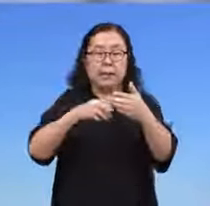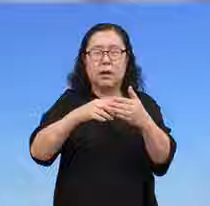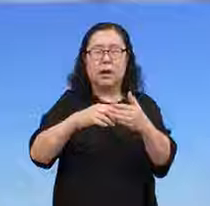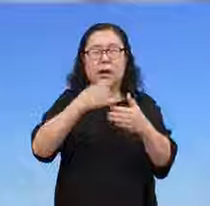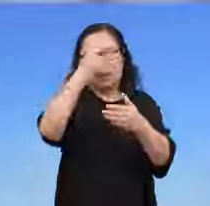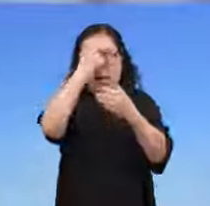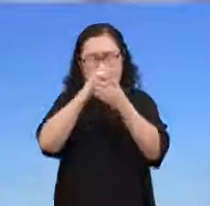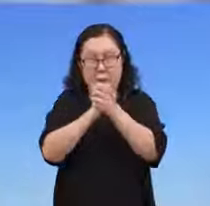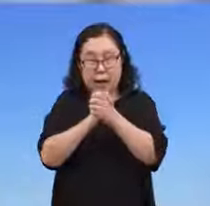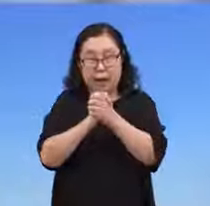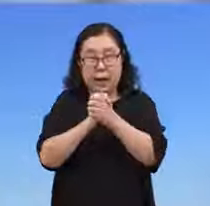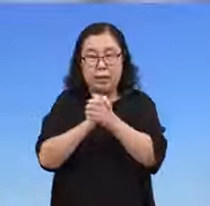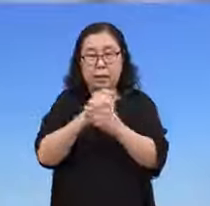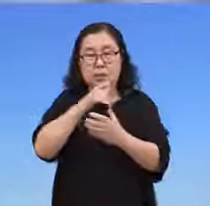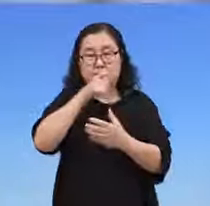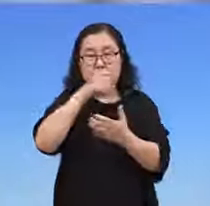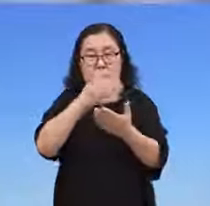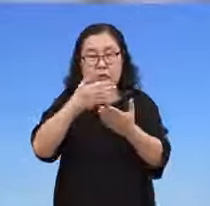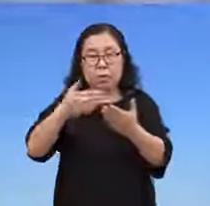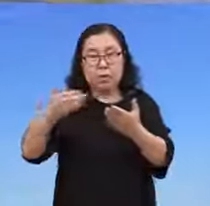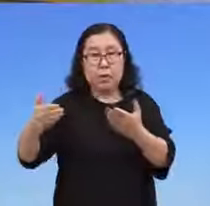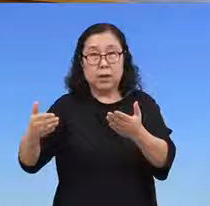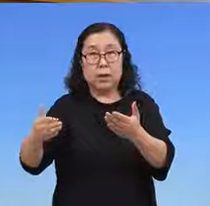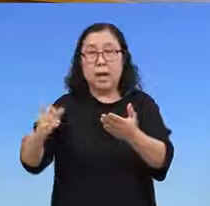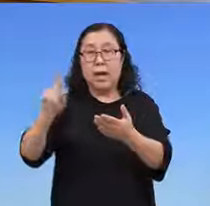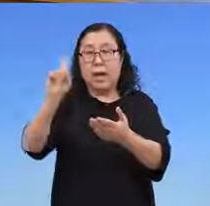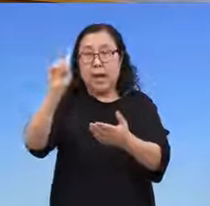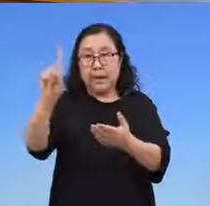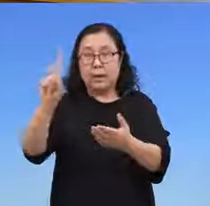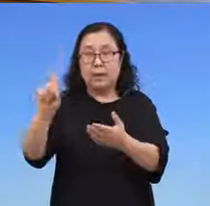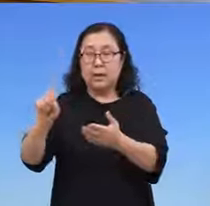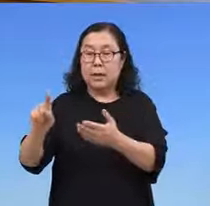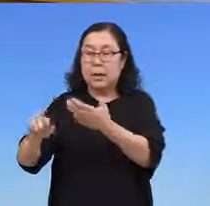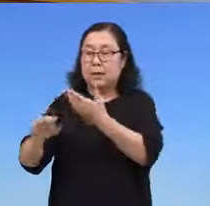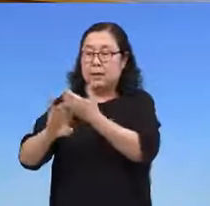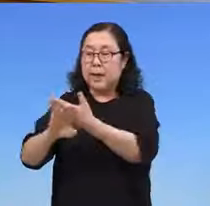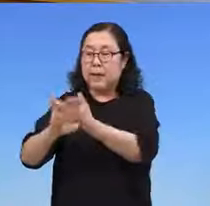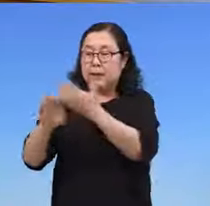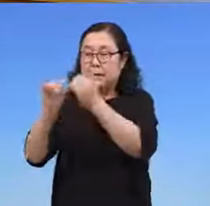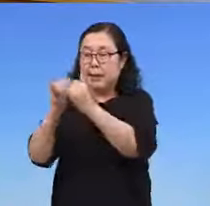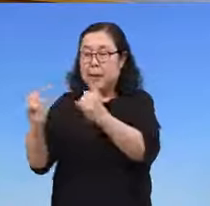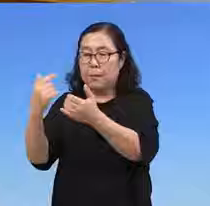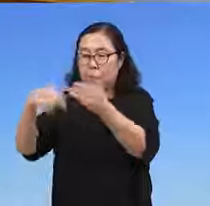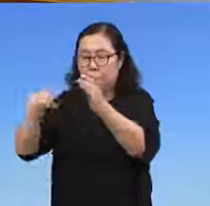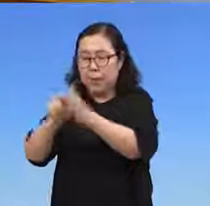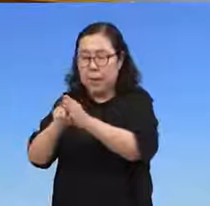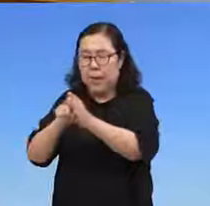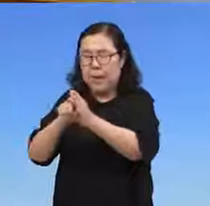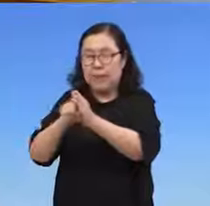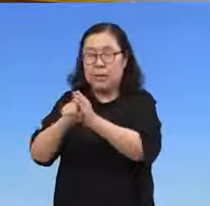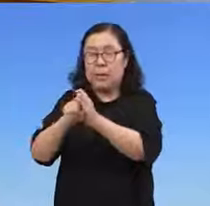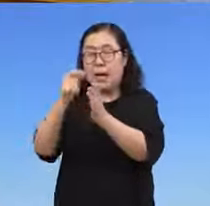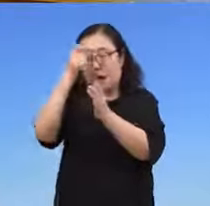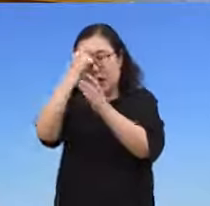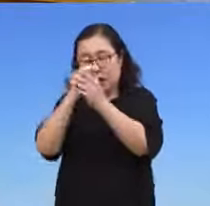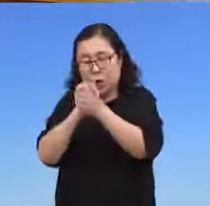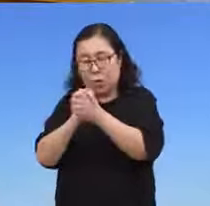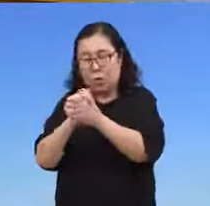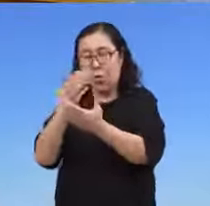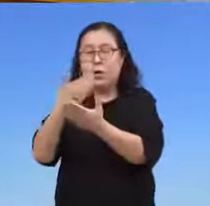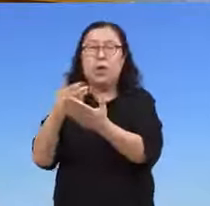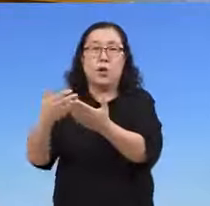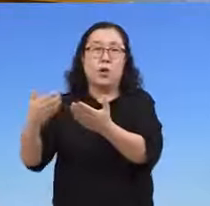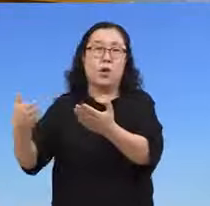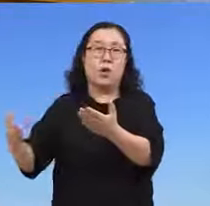이 물줄기가 하나는 어디로 흐르느냐? 타인을 위한 기도로 흐릅니다. 18절에 나오는 여러